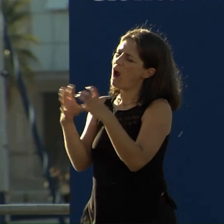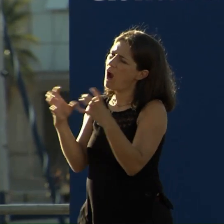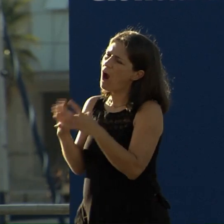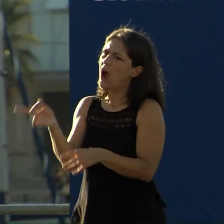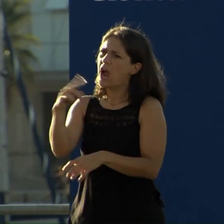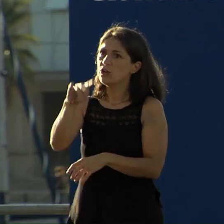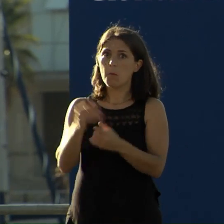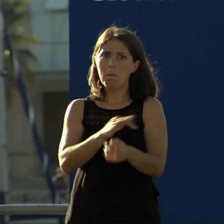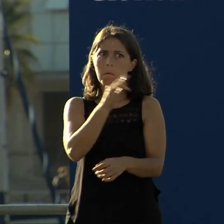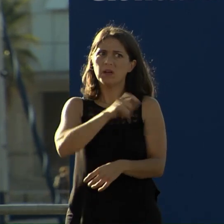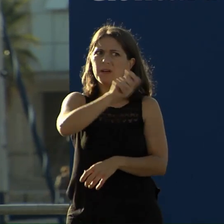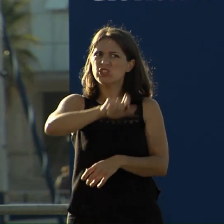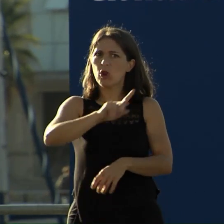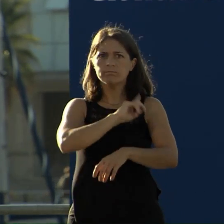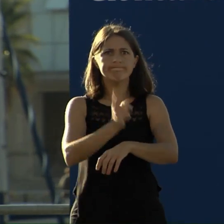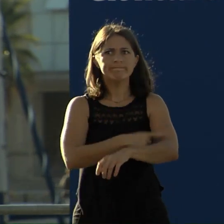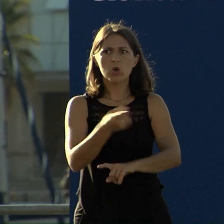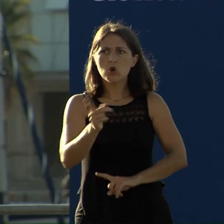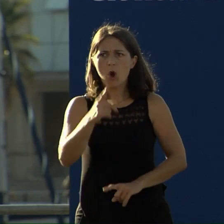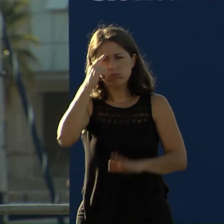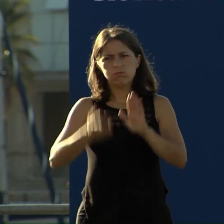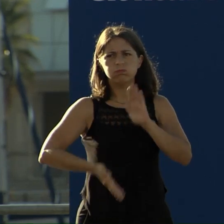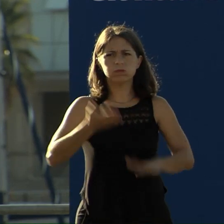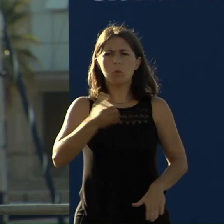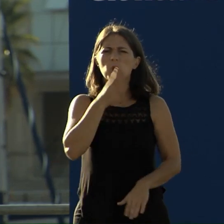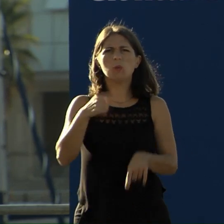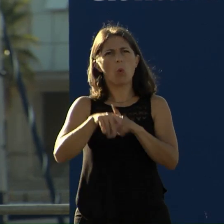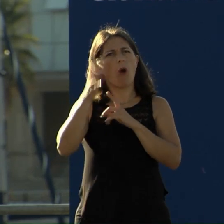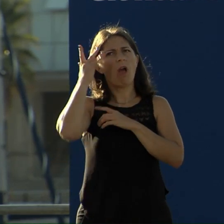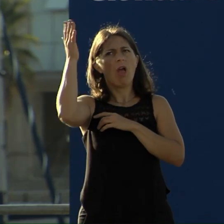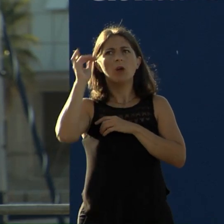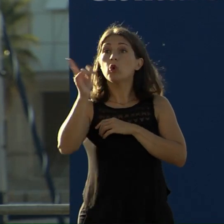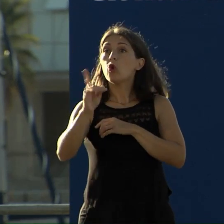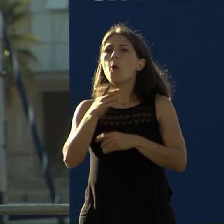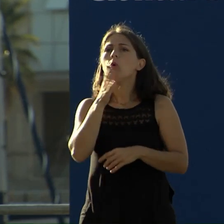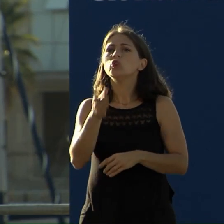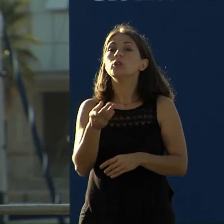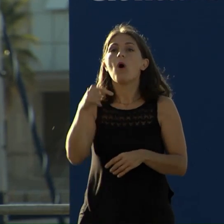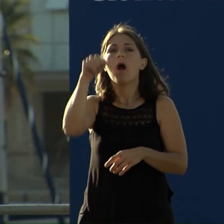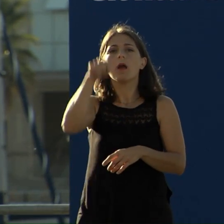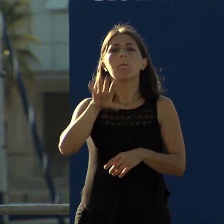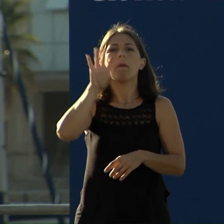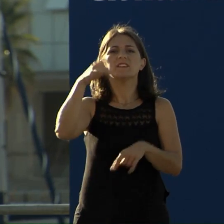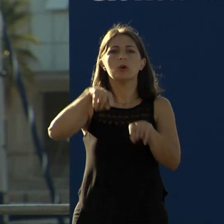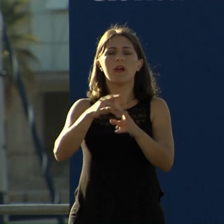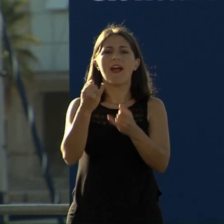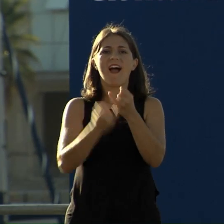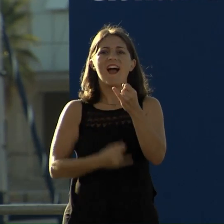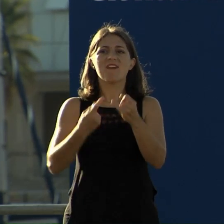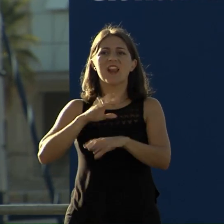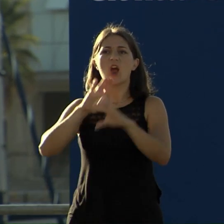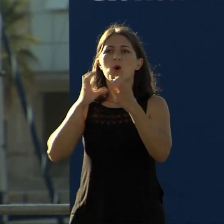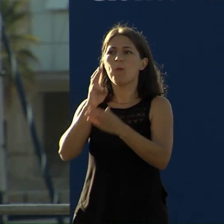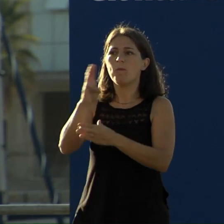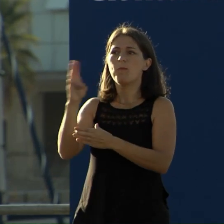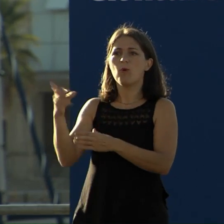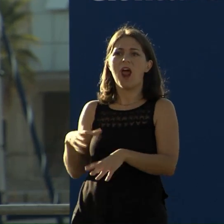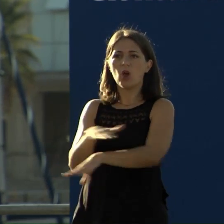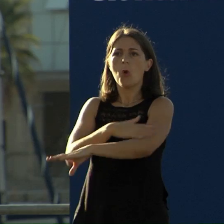que no se atreven, y no se atreven no tanto por razones ideológicas, sino porque este país no perdona gobernar con el Partido